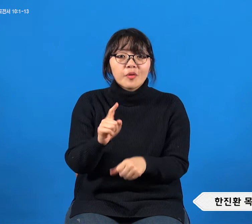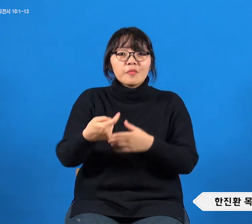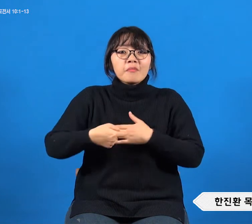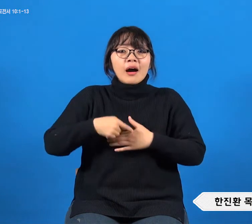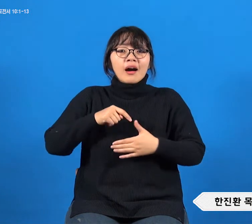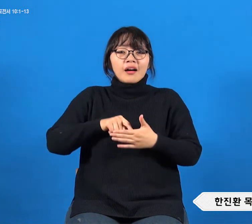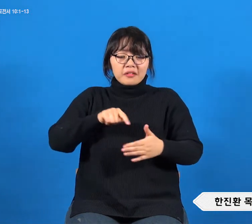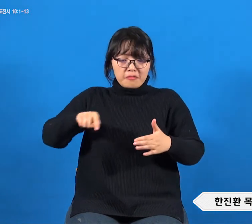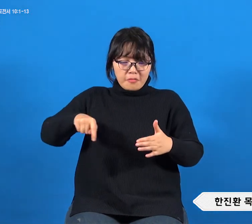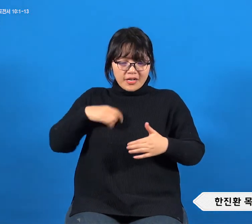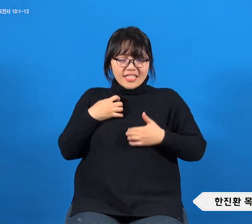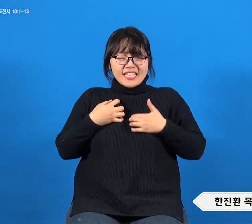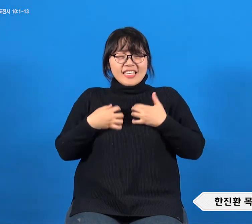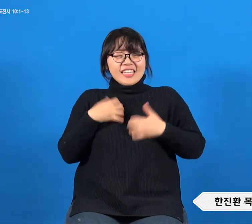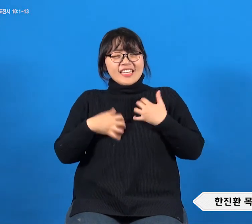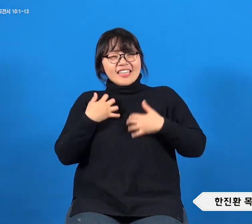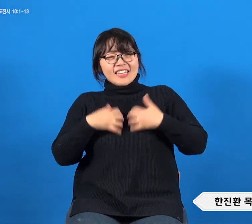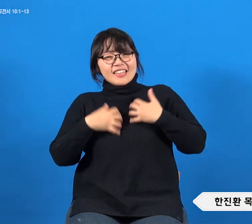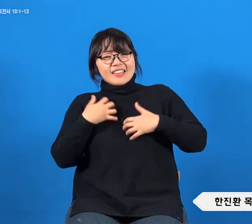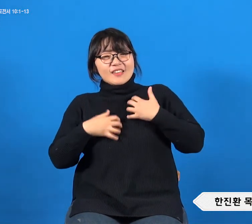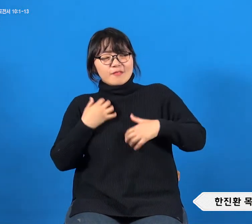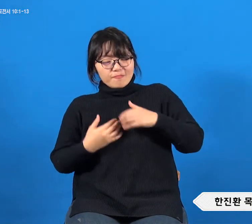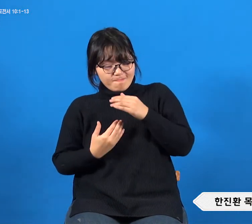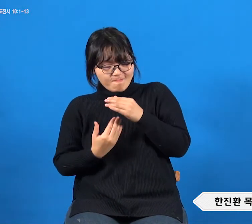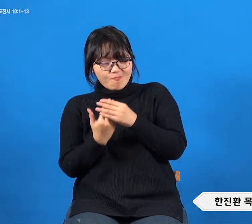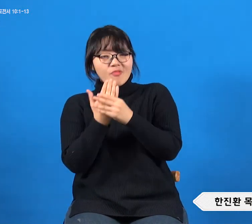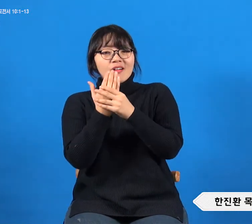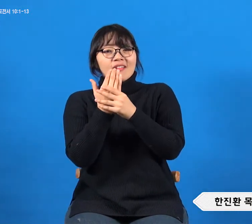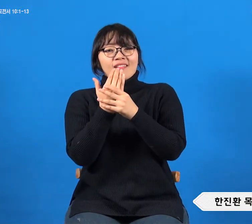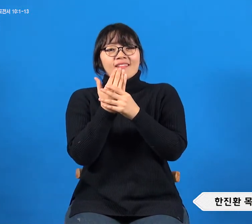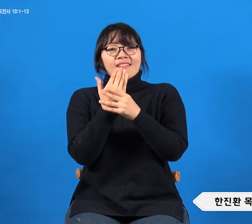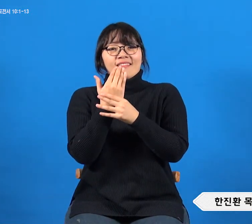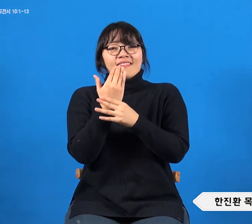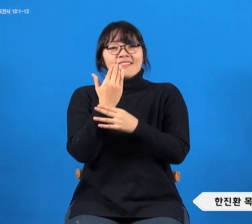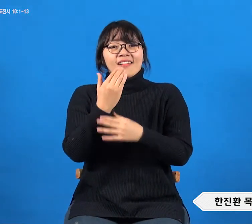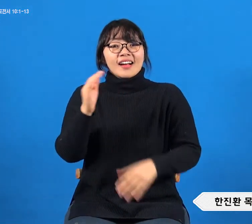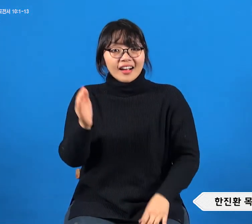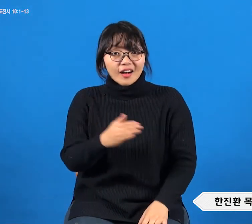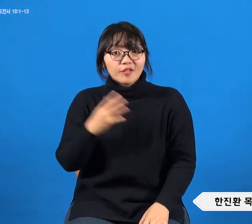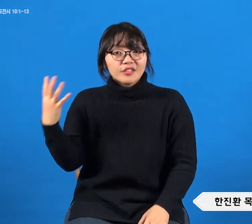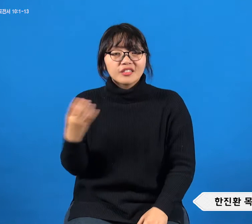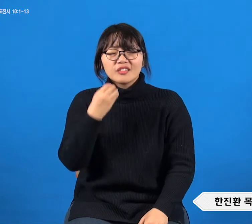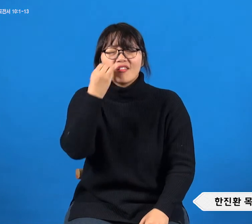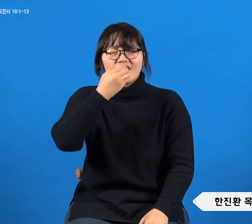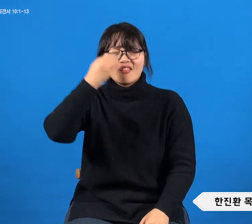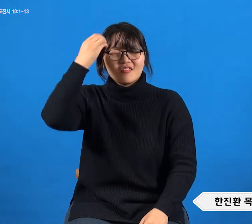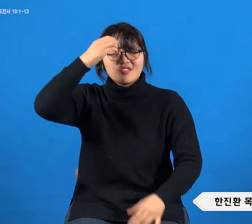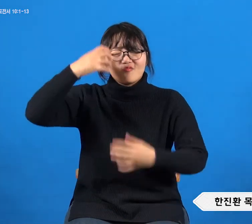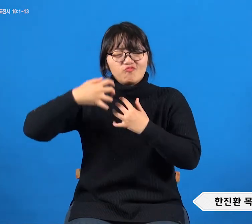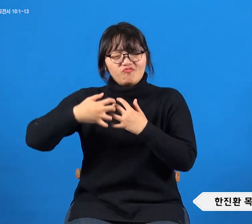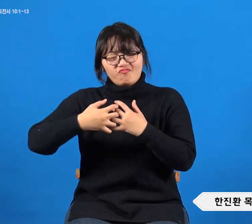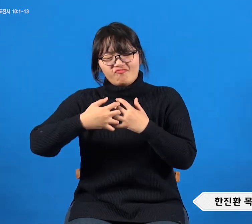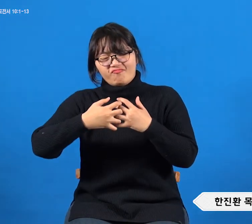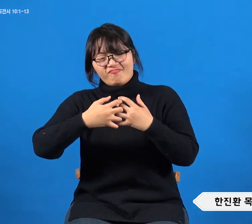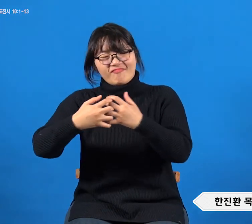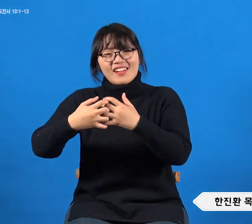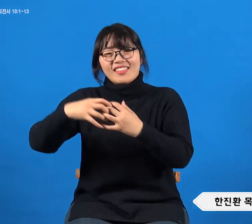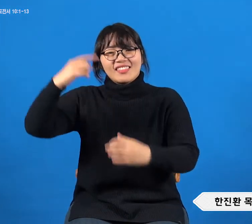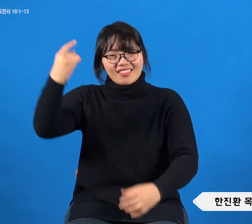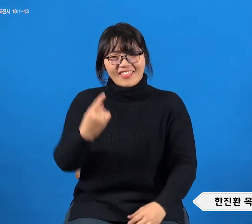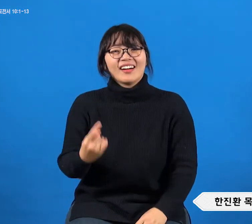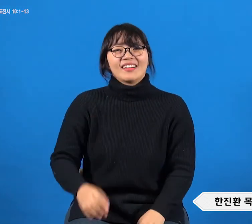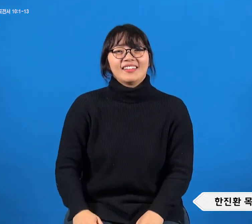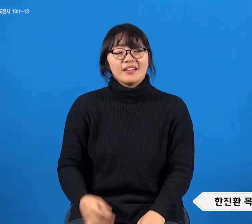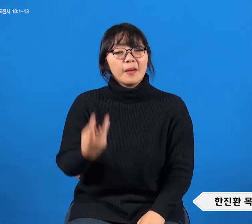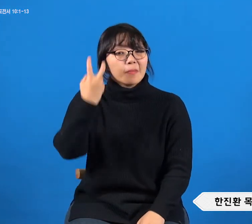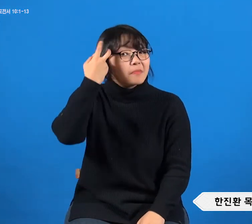마음속에 기쁨이 밀물처럼 밀려오는 것이 아니겠습니까? 그리고 성령으로 충만해졌습니다.